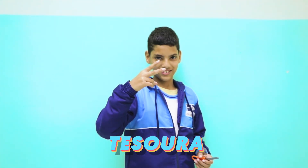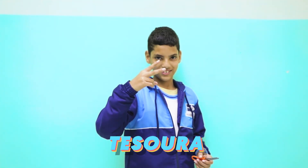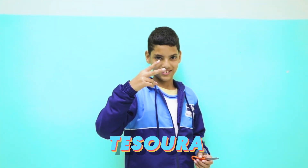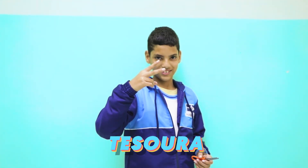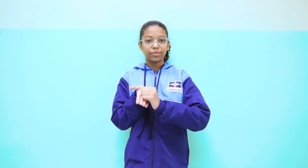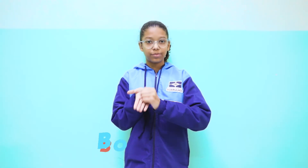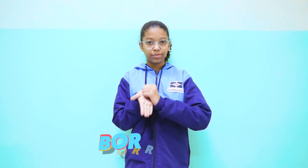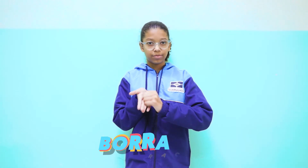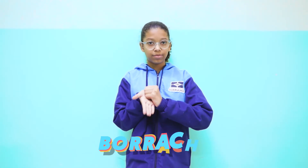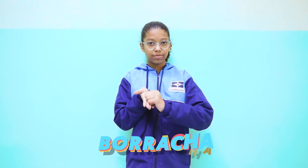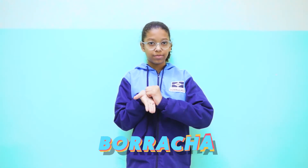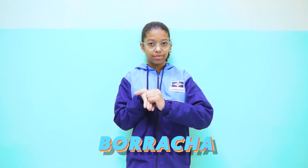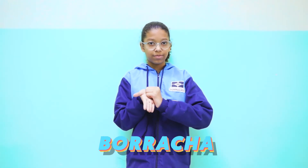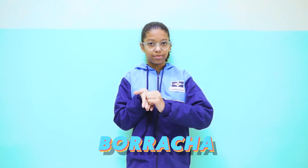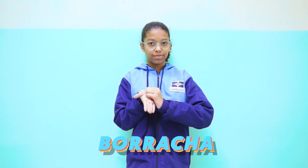Música